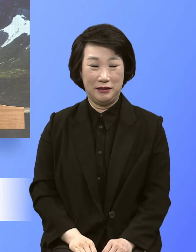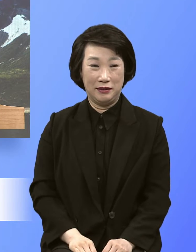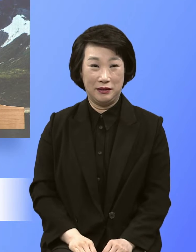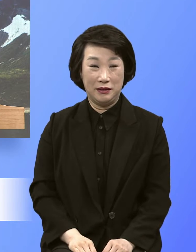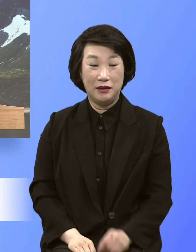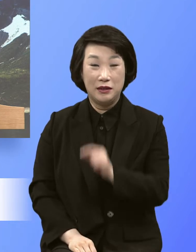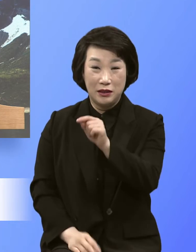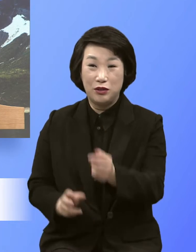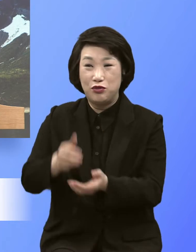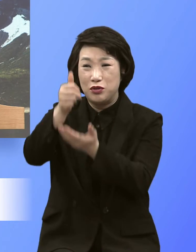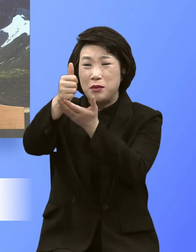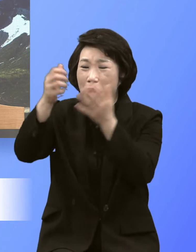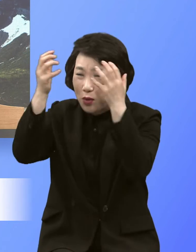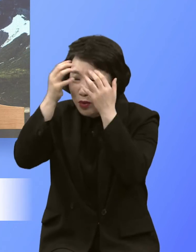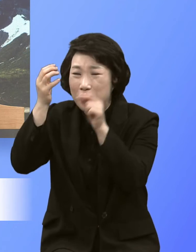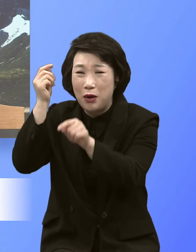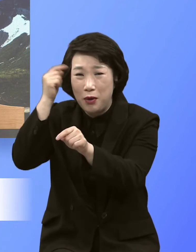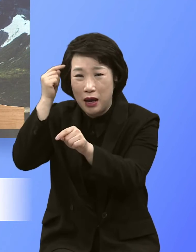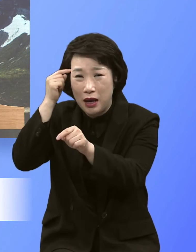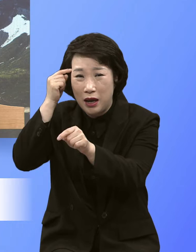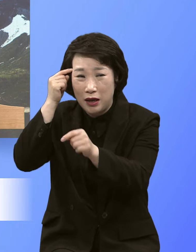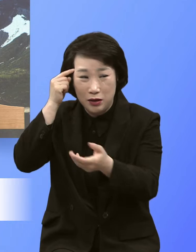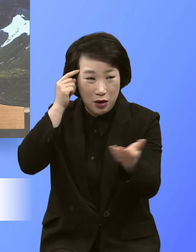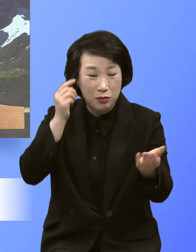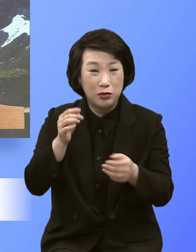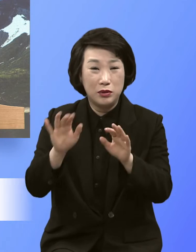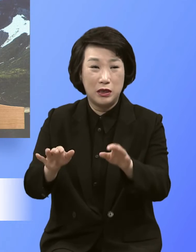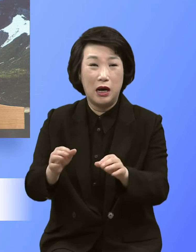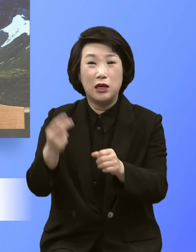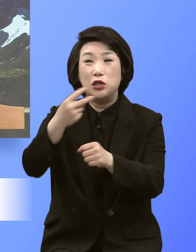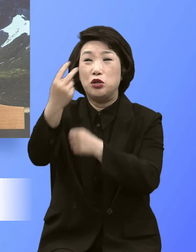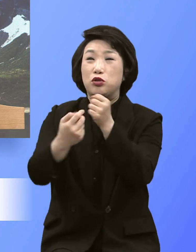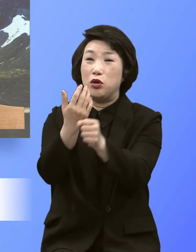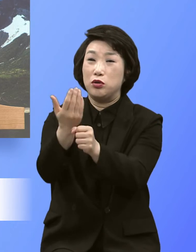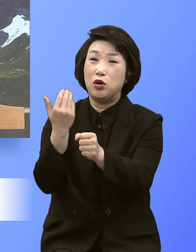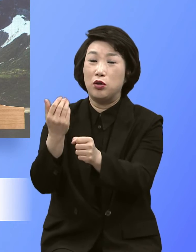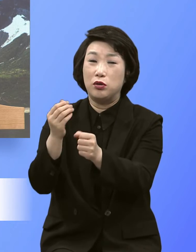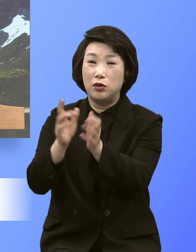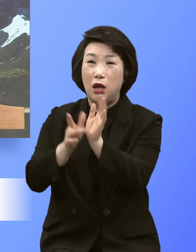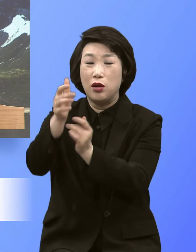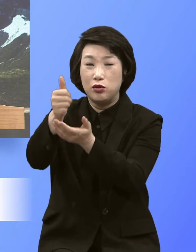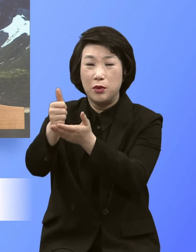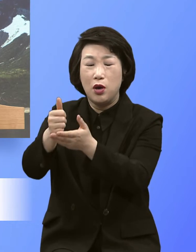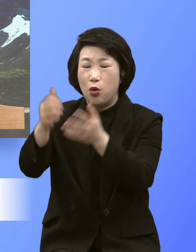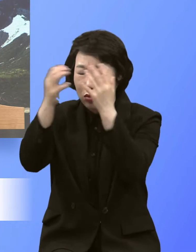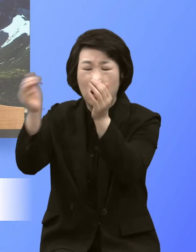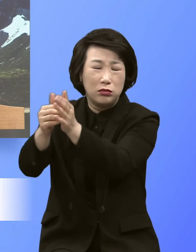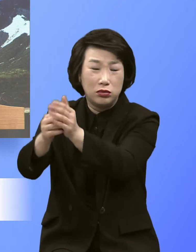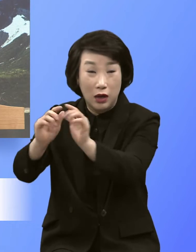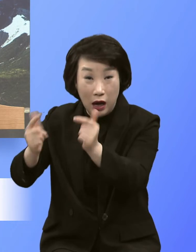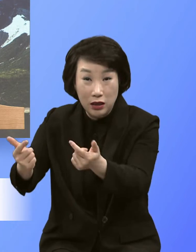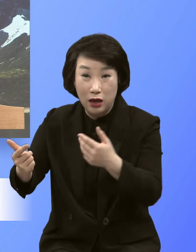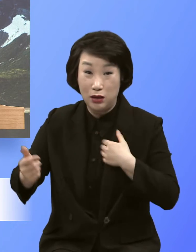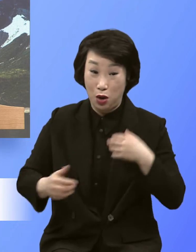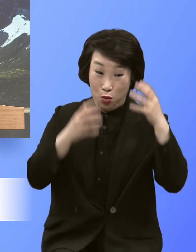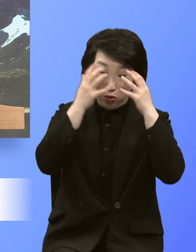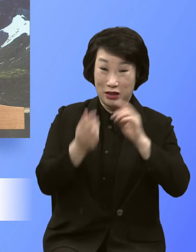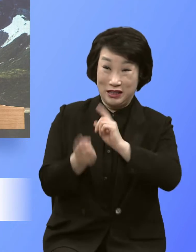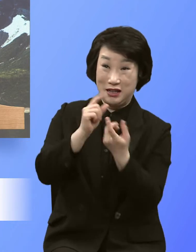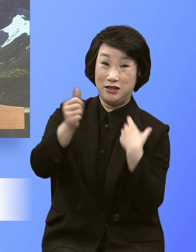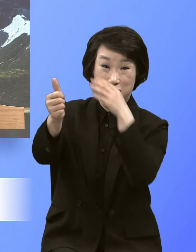말이에요. 이분의 고난은 그냥 2000년 전에 당한 고난이 아니라 내 고난